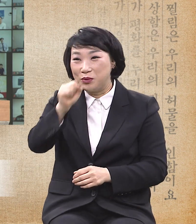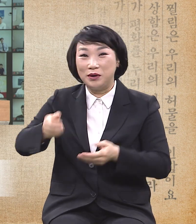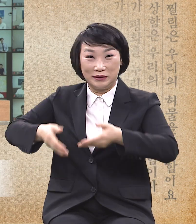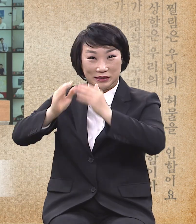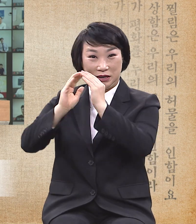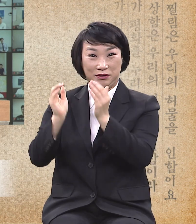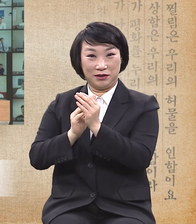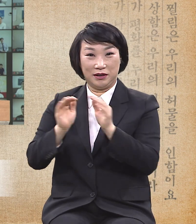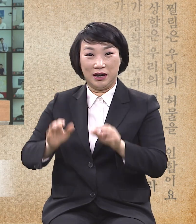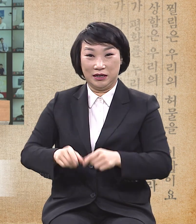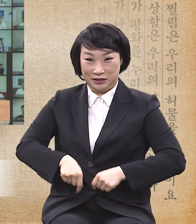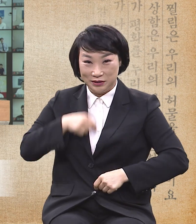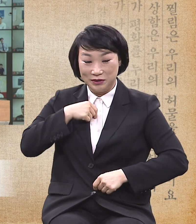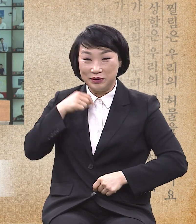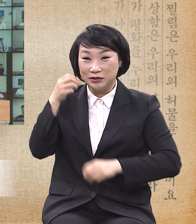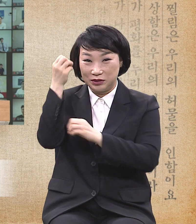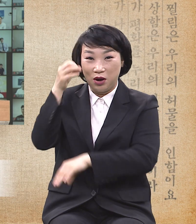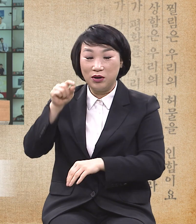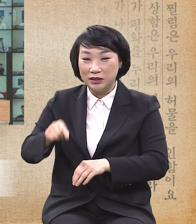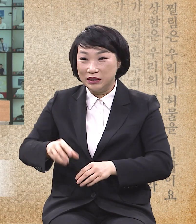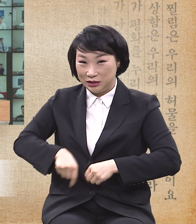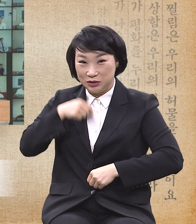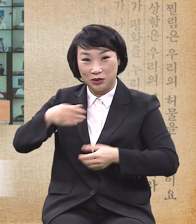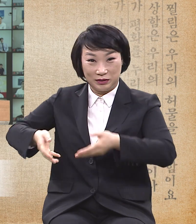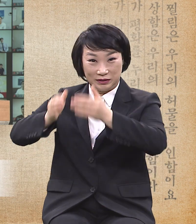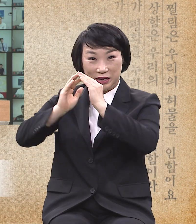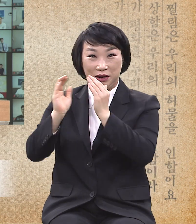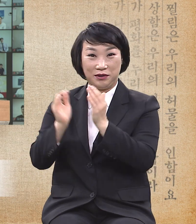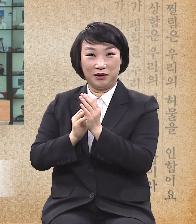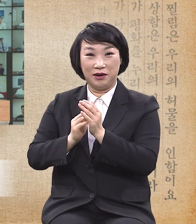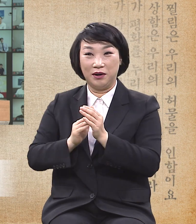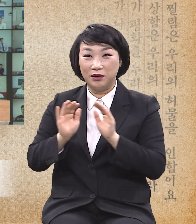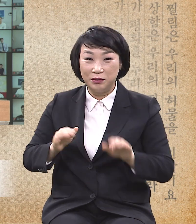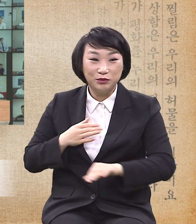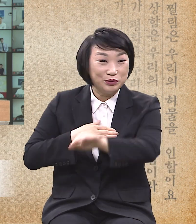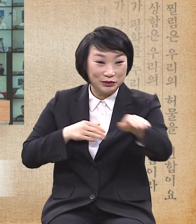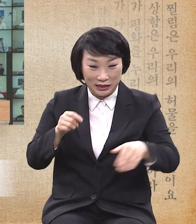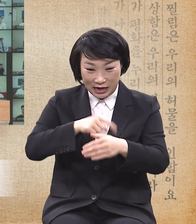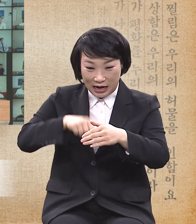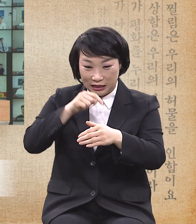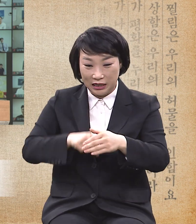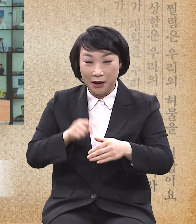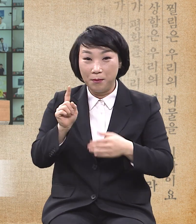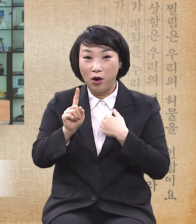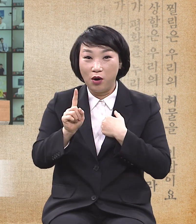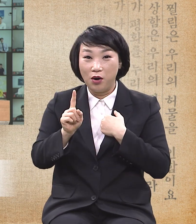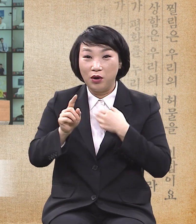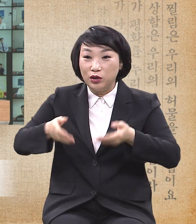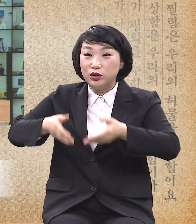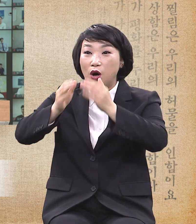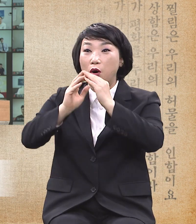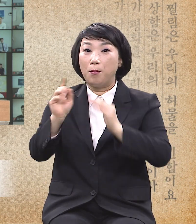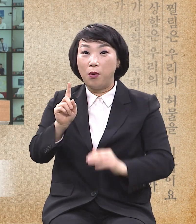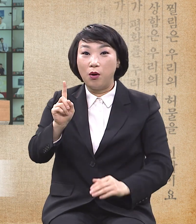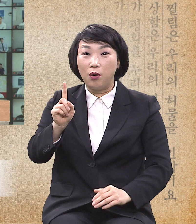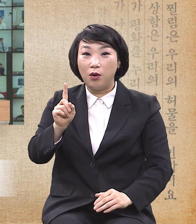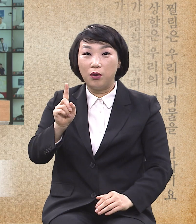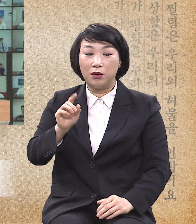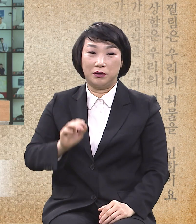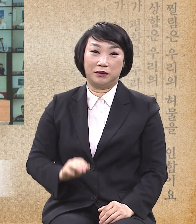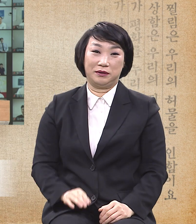것으로, 의로운 터는 의로운 것으로. 그럼 우리 속에서 어떻게 세워야